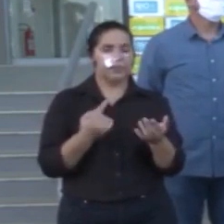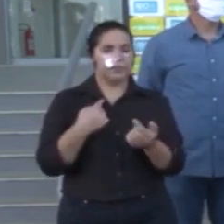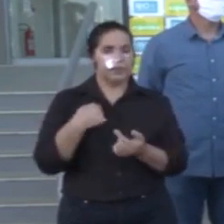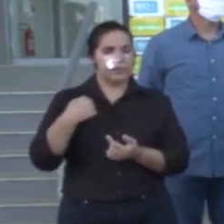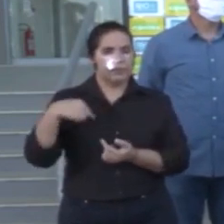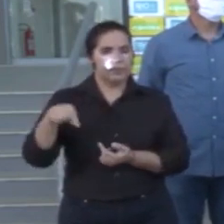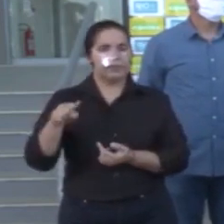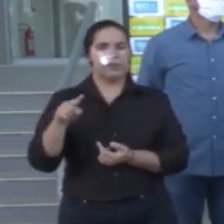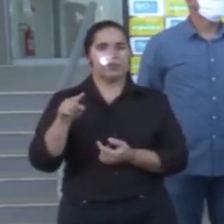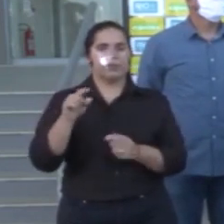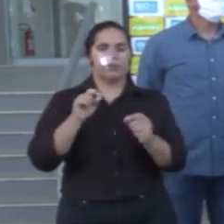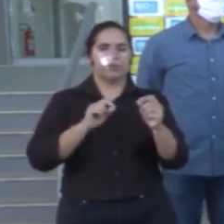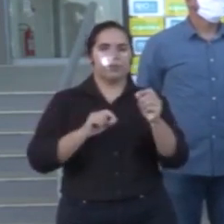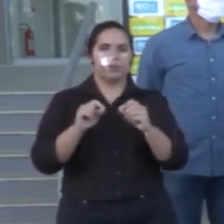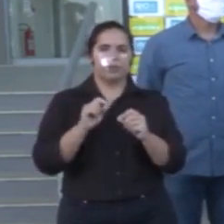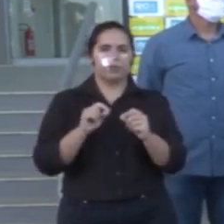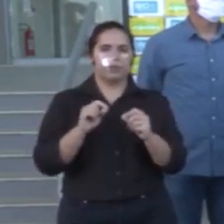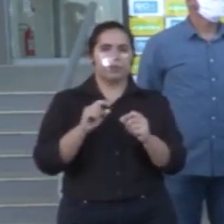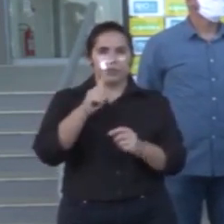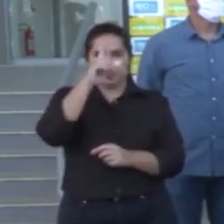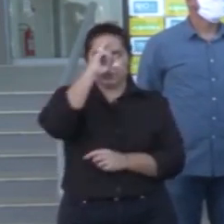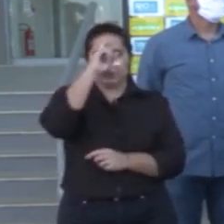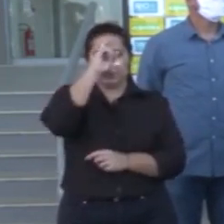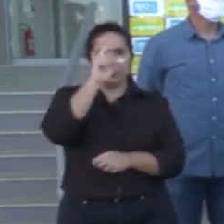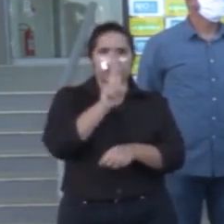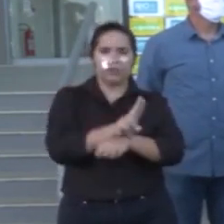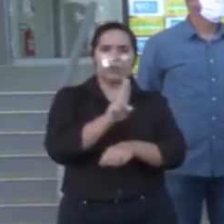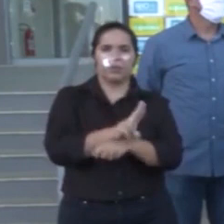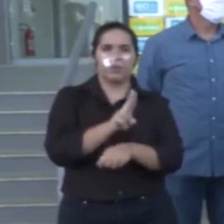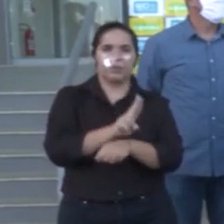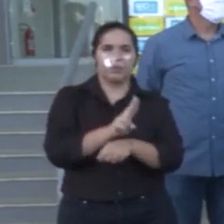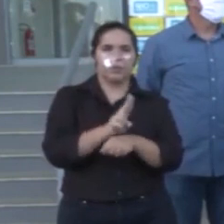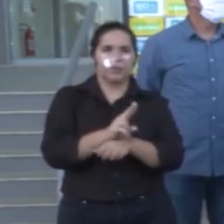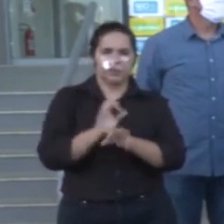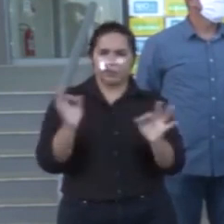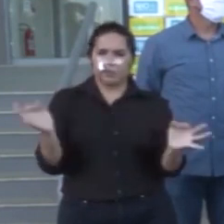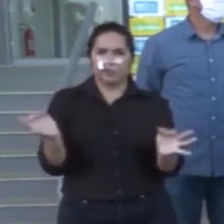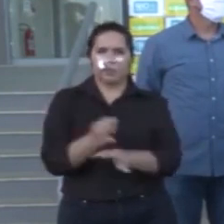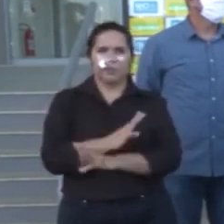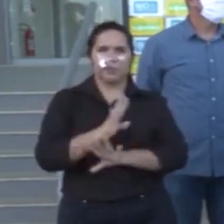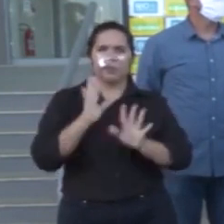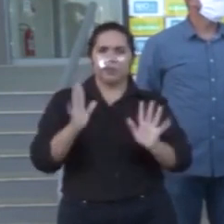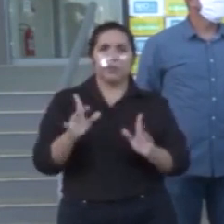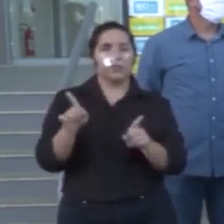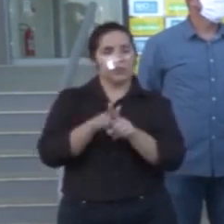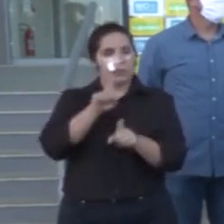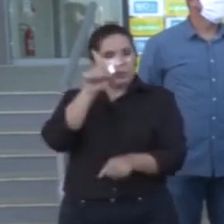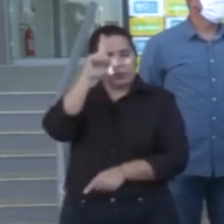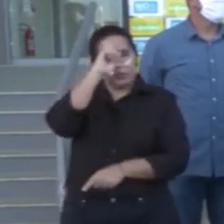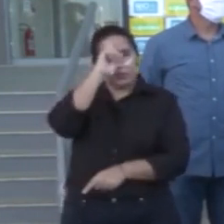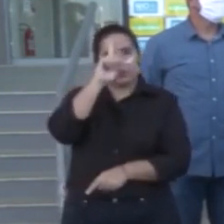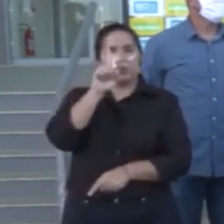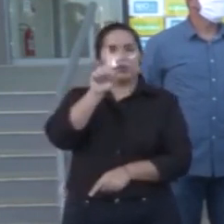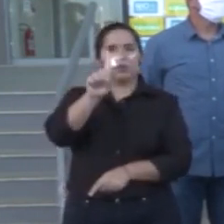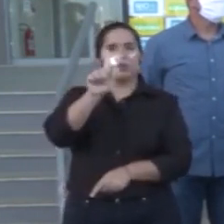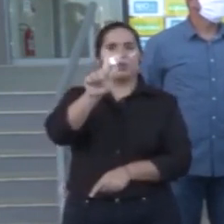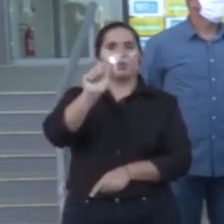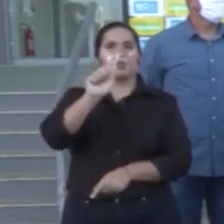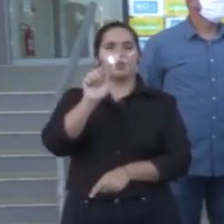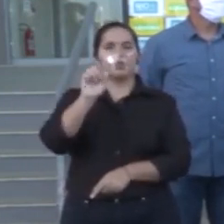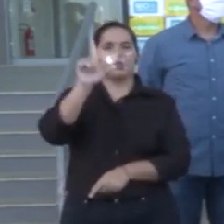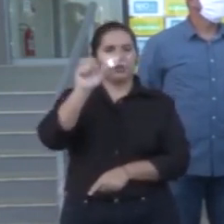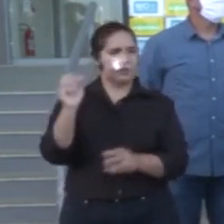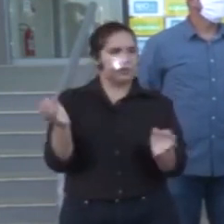vão colocar o Hospital de Campanha pleno funcionamento e o Gasola pleno funcionamento.